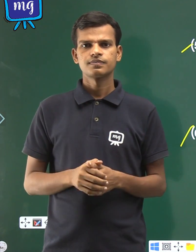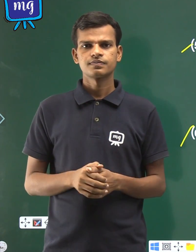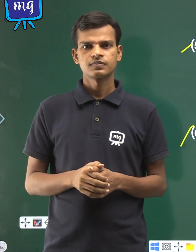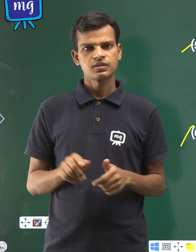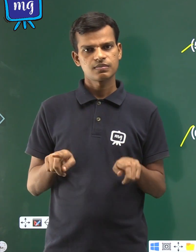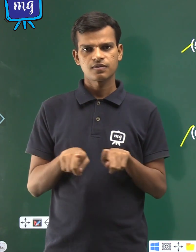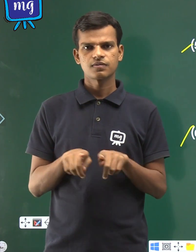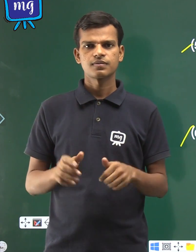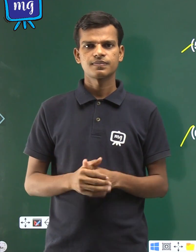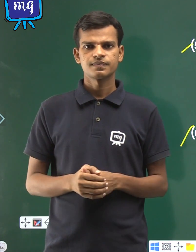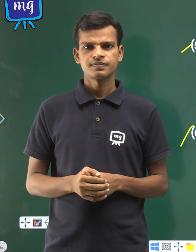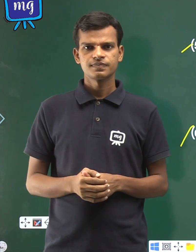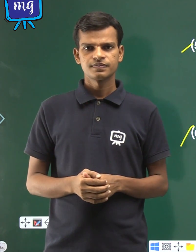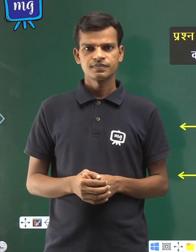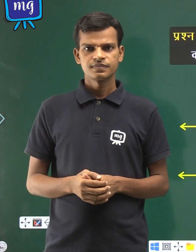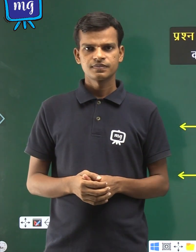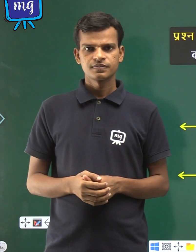समान होते हैं।